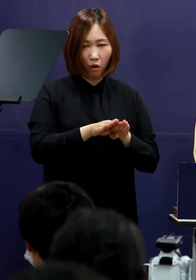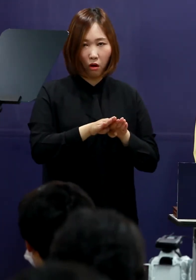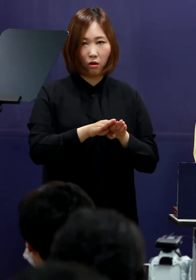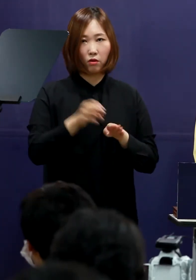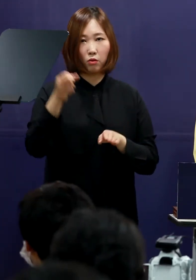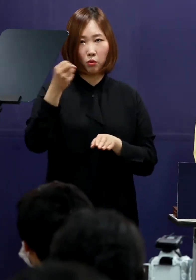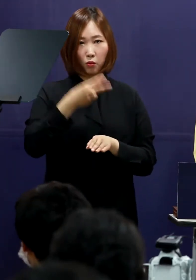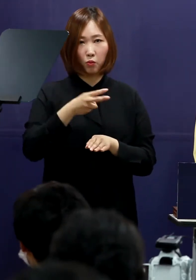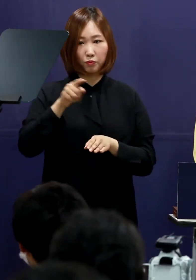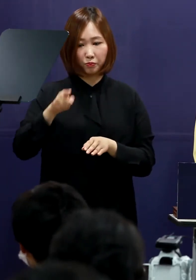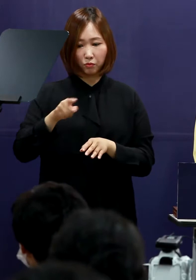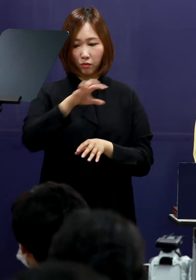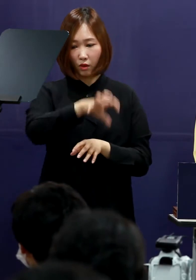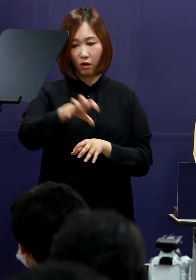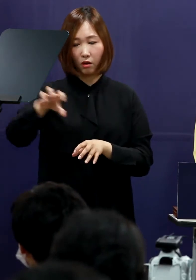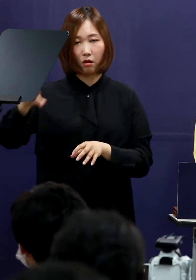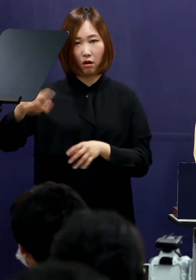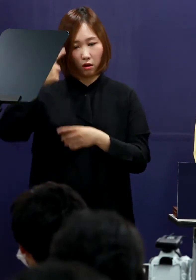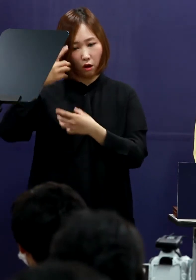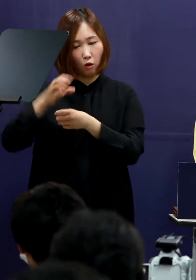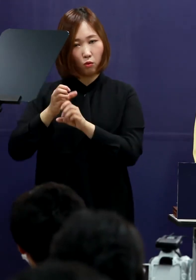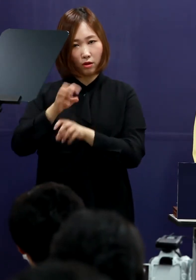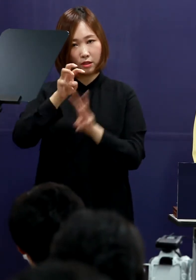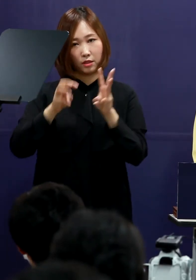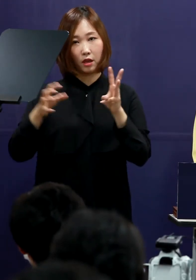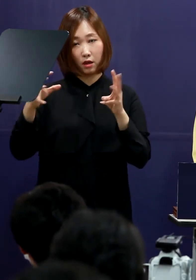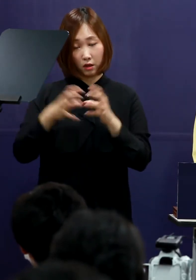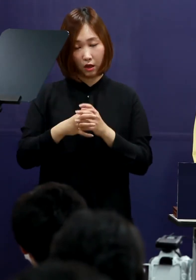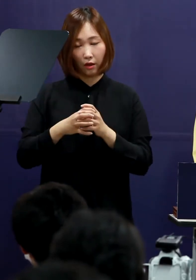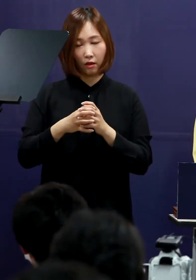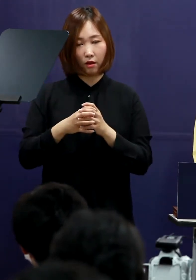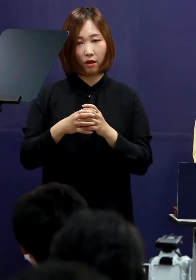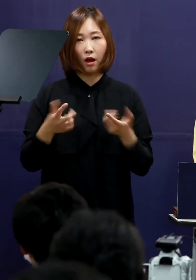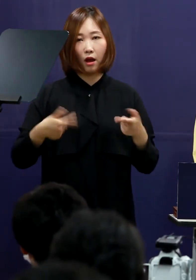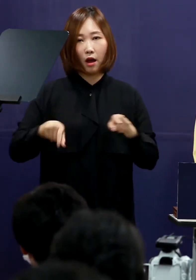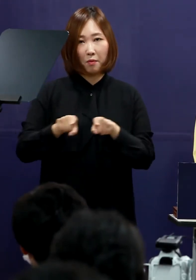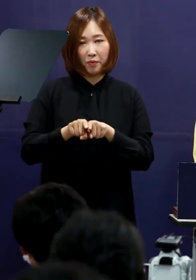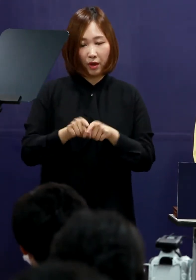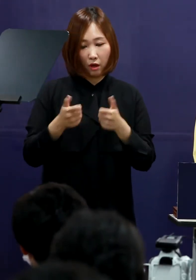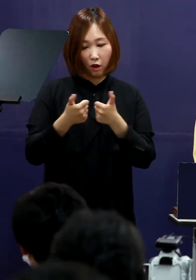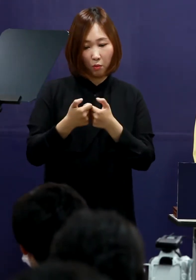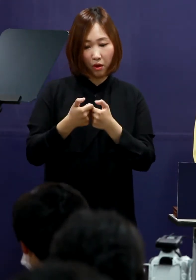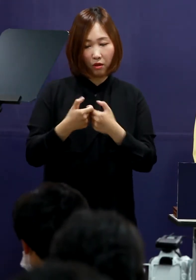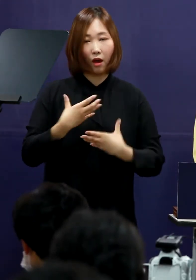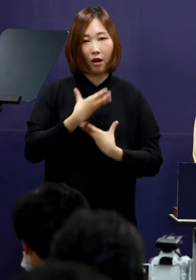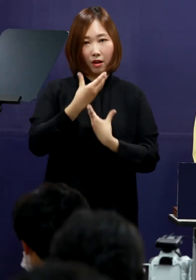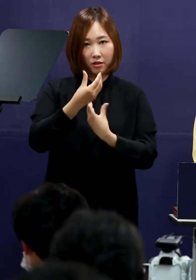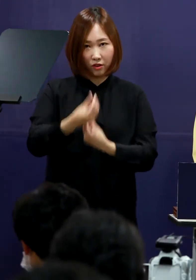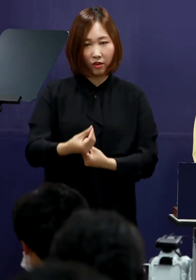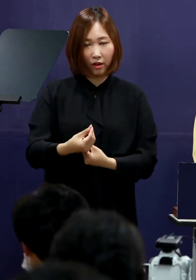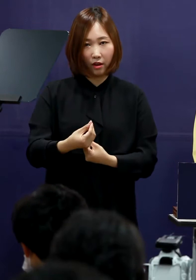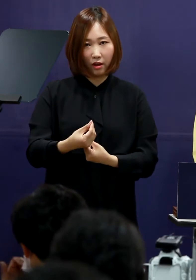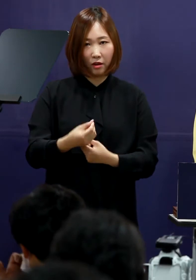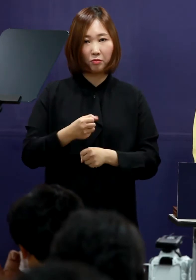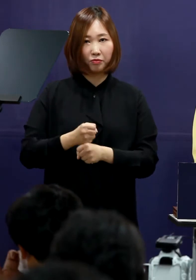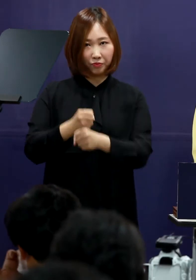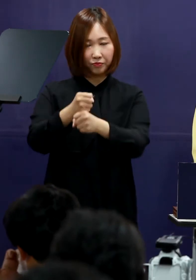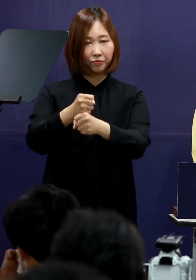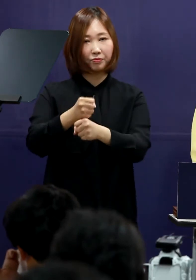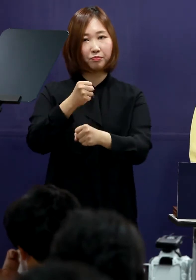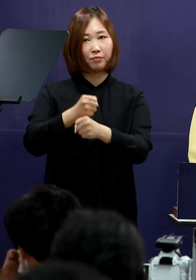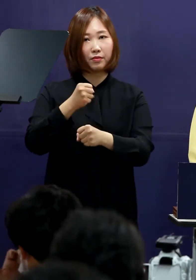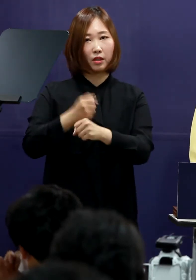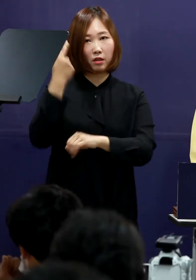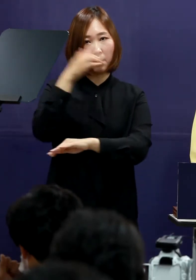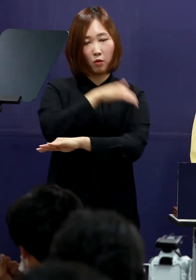등 3개 기관과 협력해서 식재료의 안전성을 확보해 나가도록 할 계획입니다.